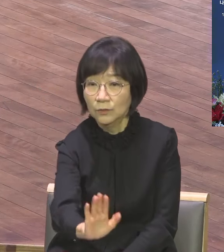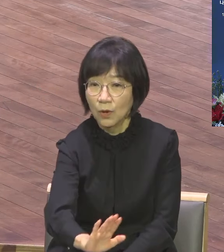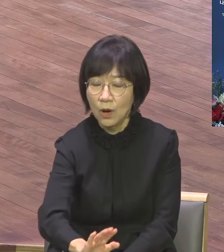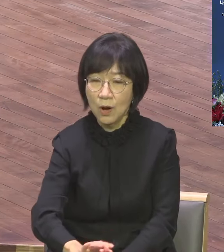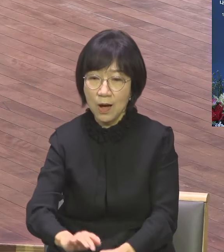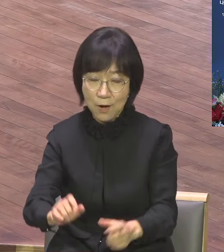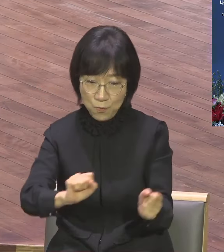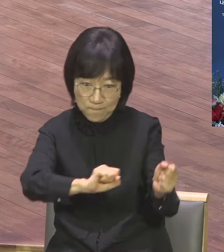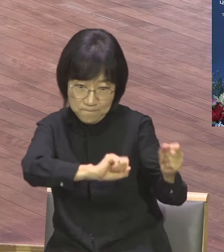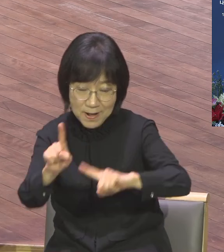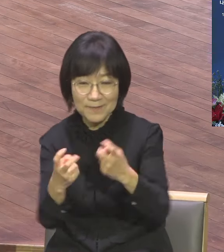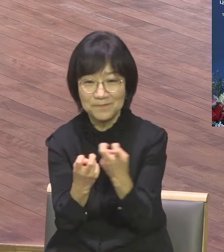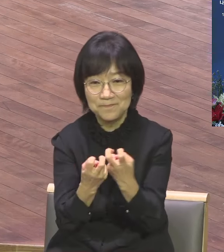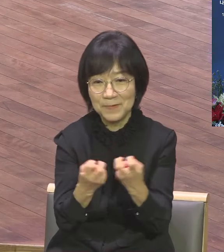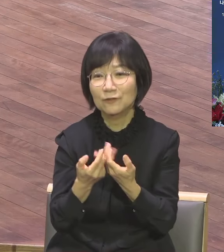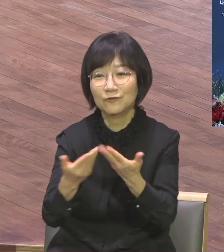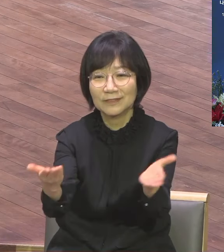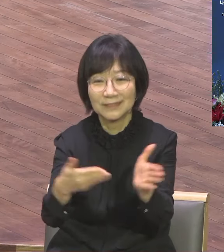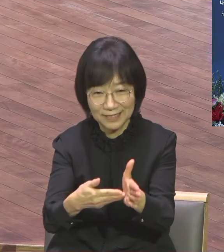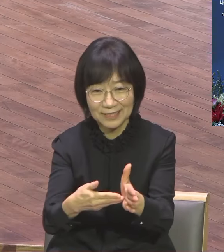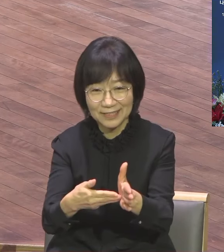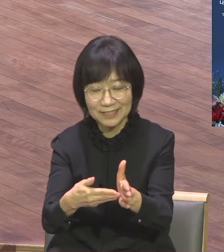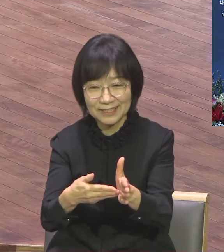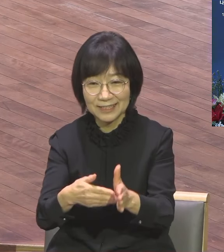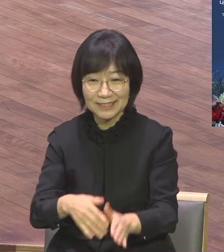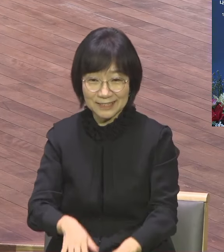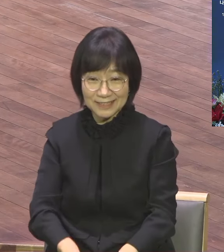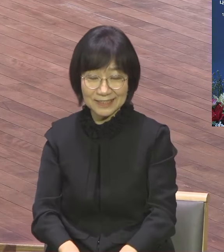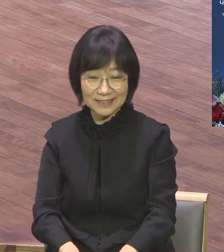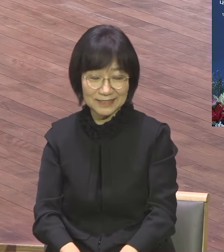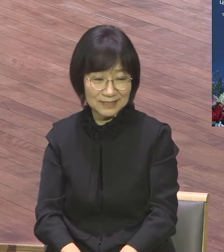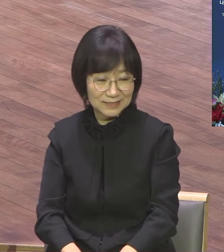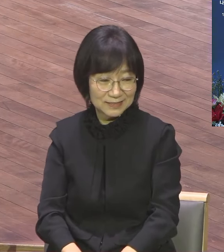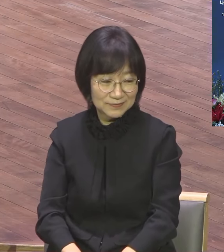열어주셨다. 회복되는 길을 열어주셨다. 그 이유를